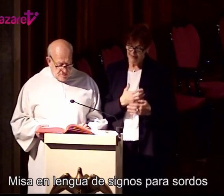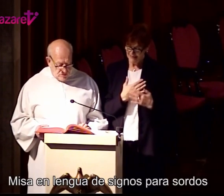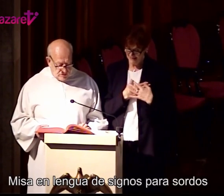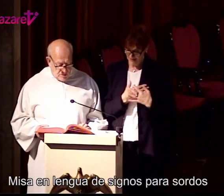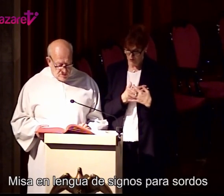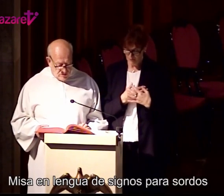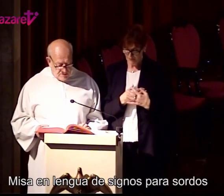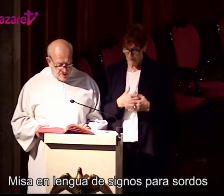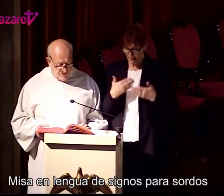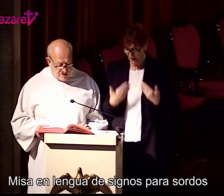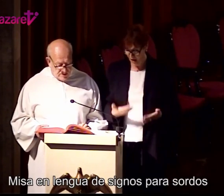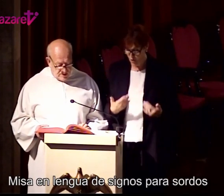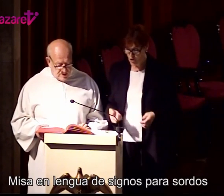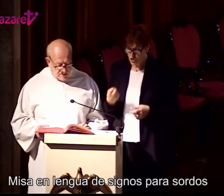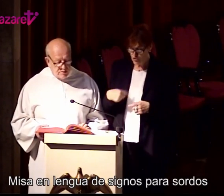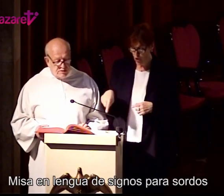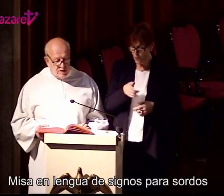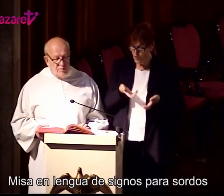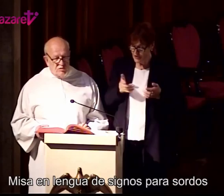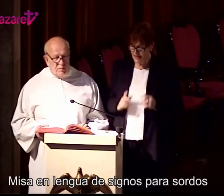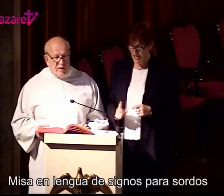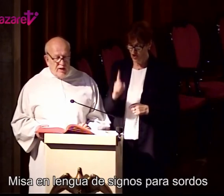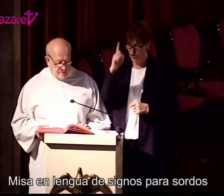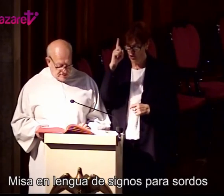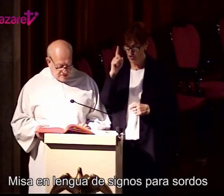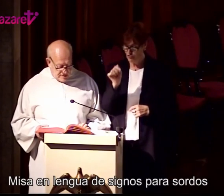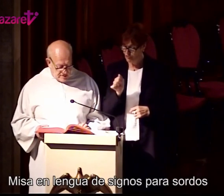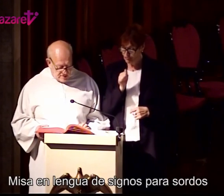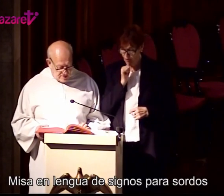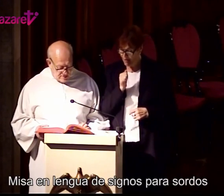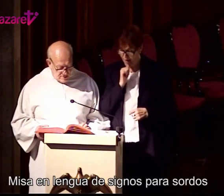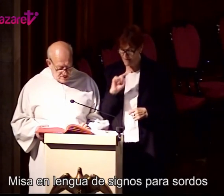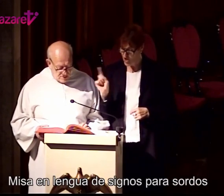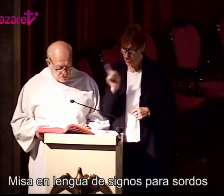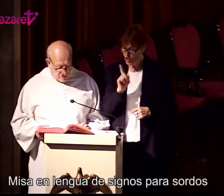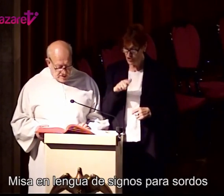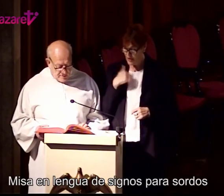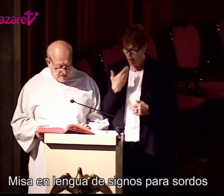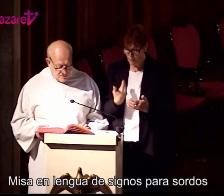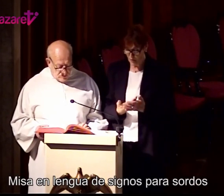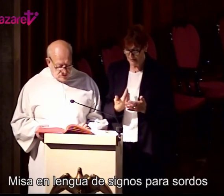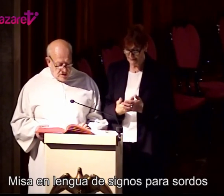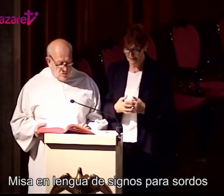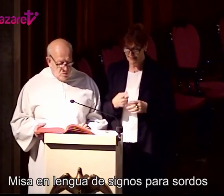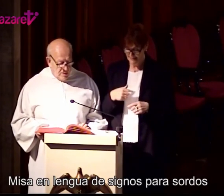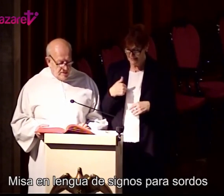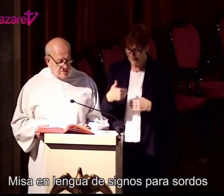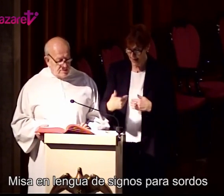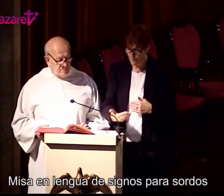Sabemos que cuando se manifieste seremos semejantes a Él, porque le veremos tal cual es.